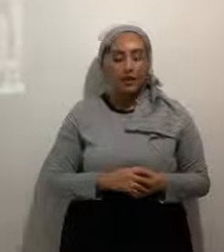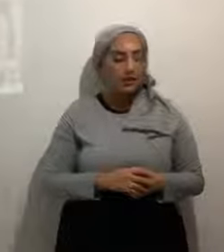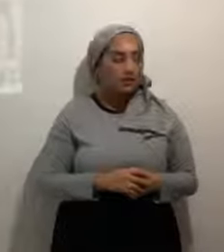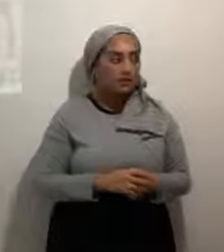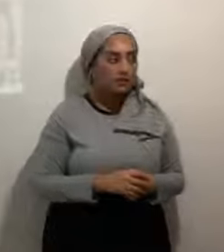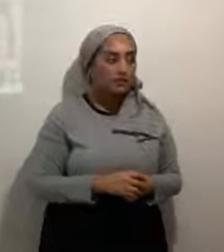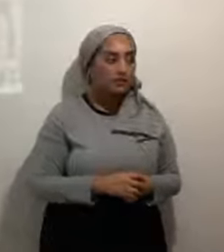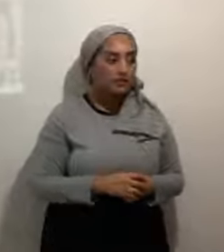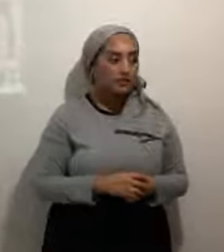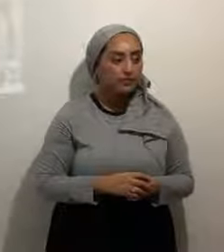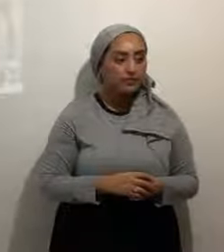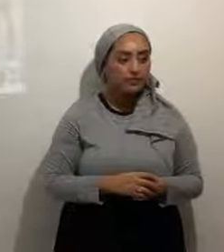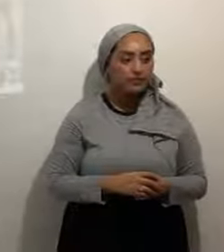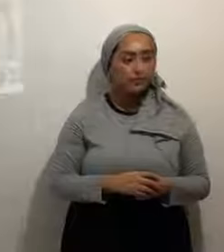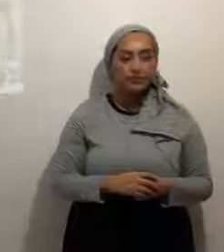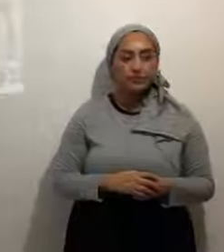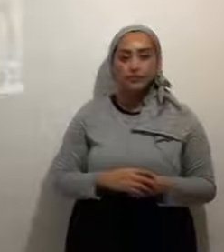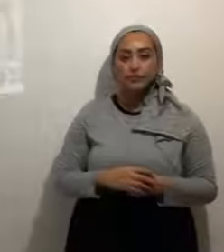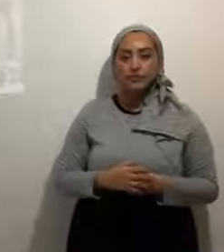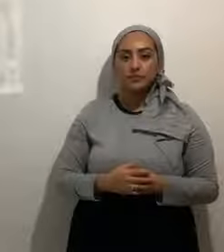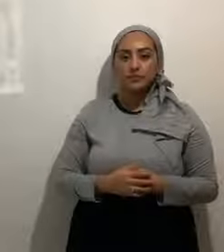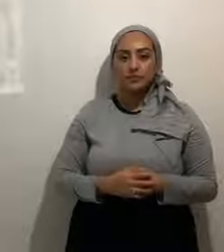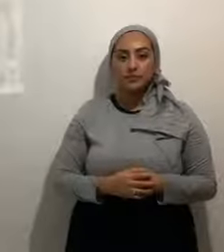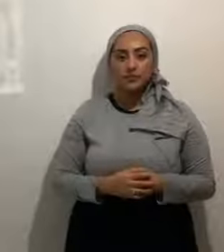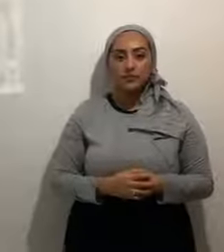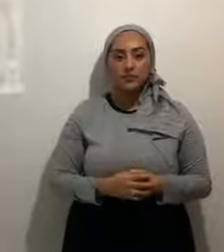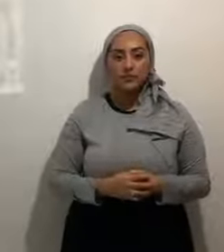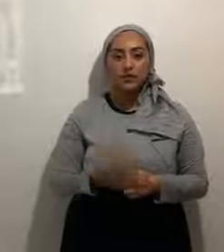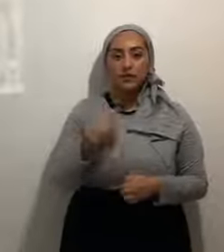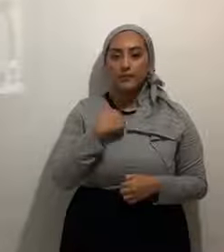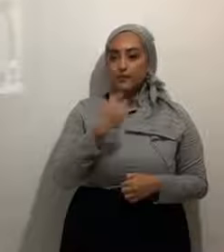Ezá enai el jejalim.